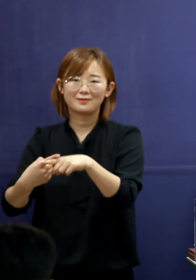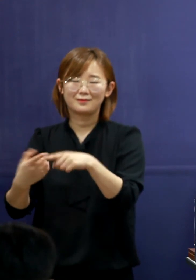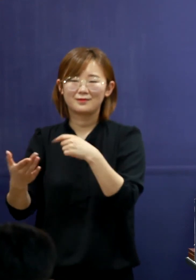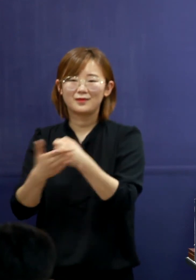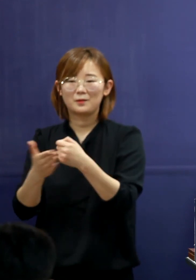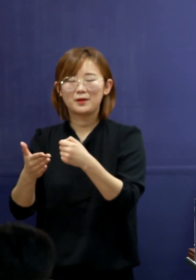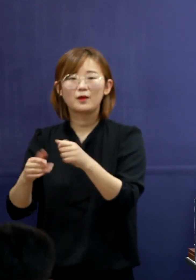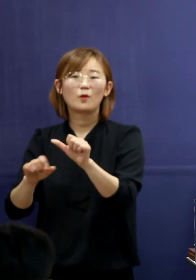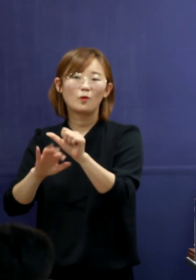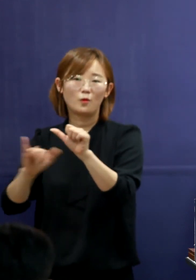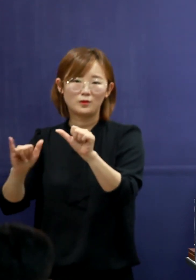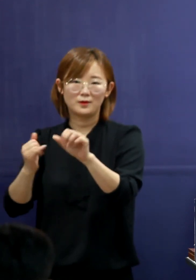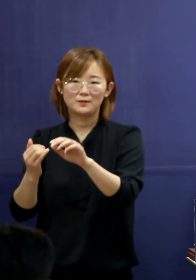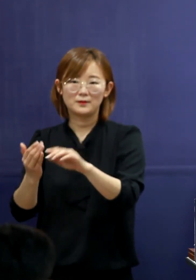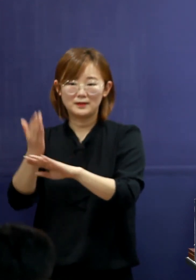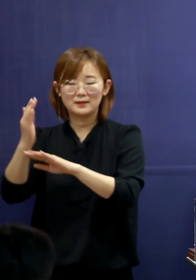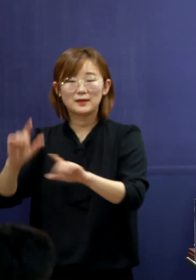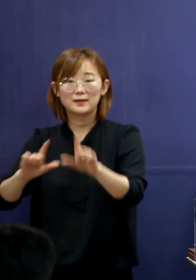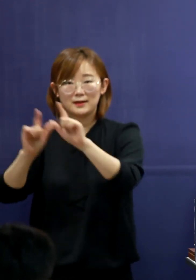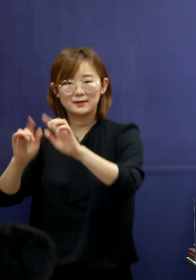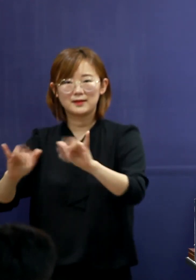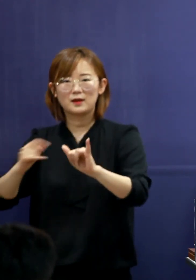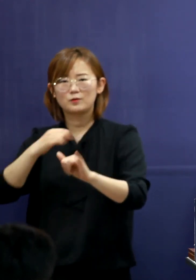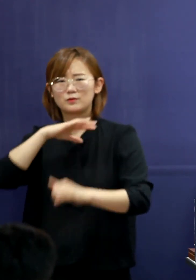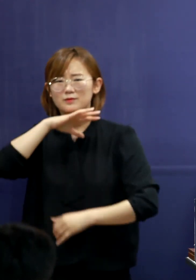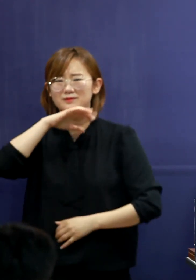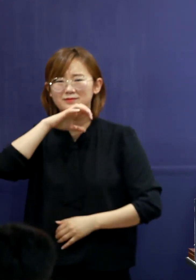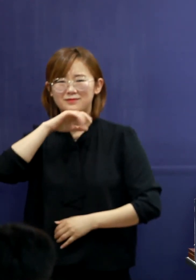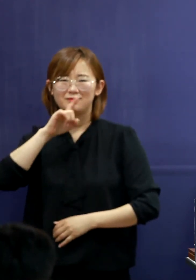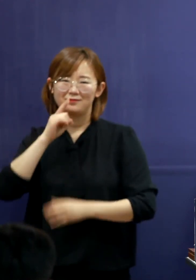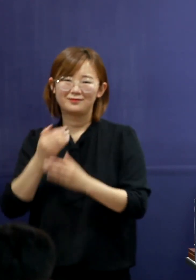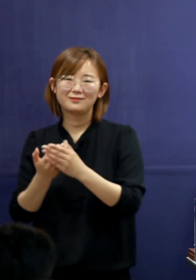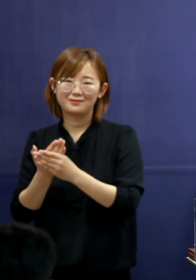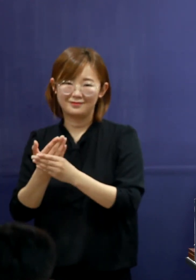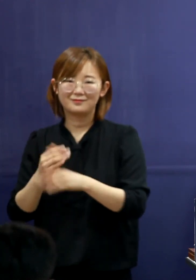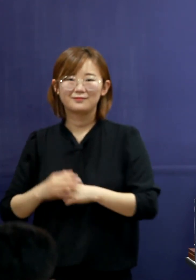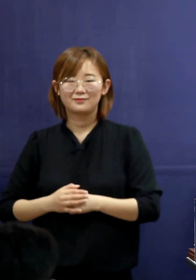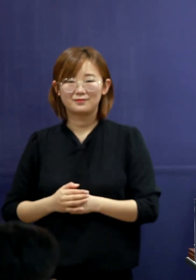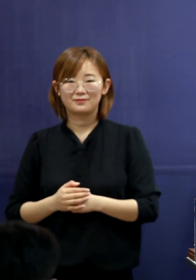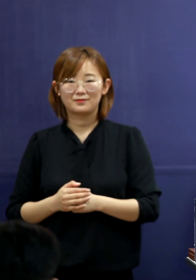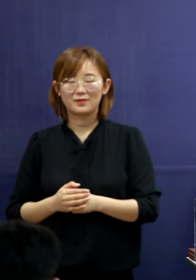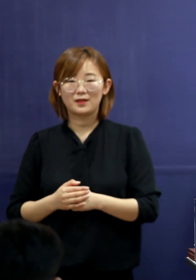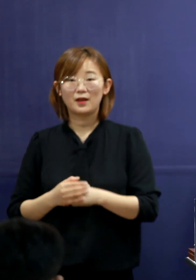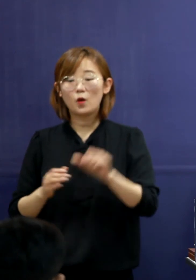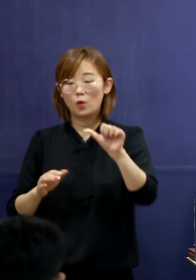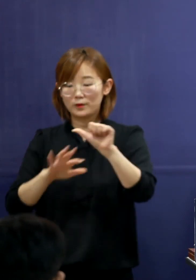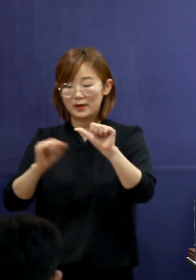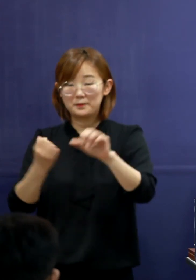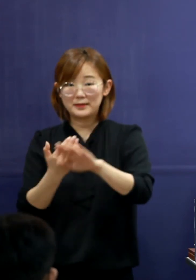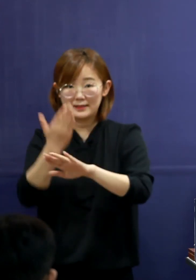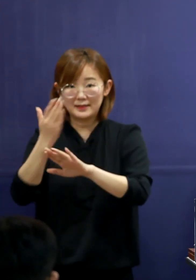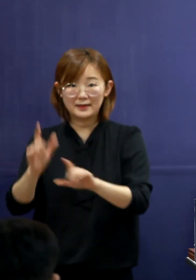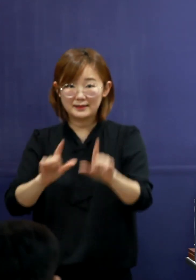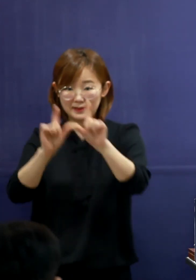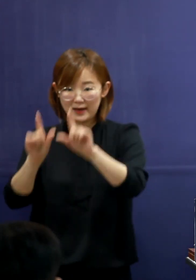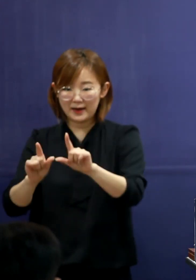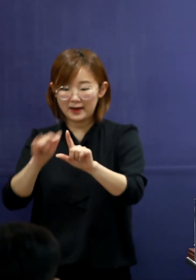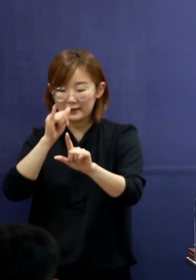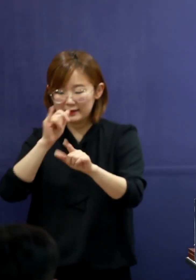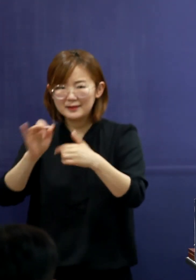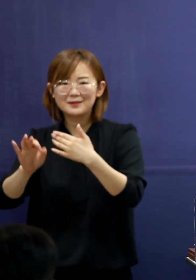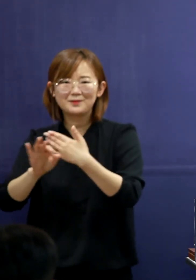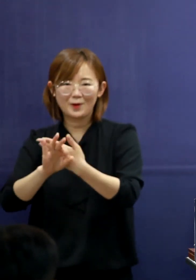서로 5인 가구나 6인 가구, 4인 이상, 5인 이상 가구도 5인 이상 가구까지 해서